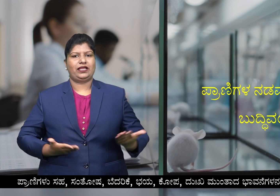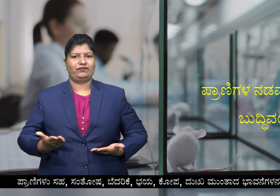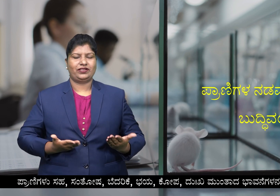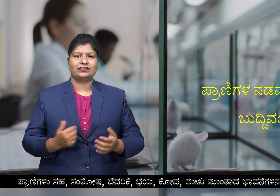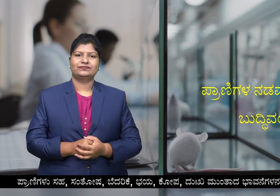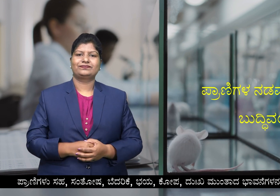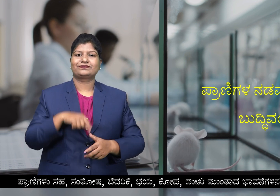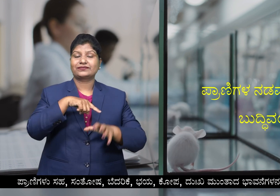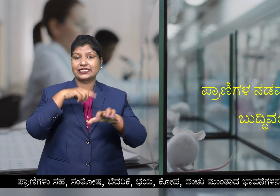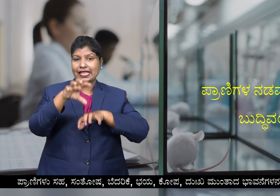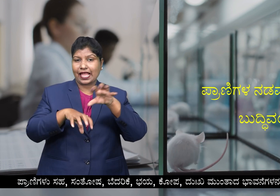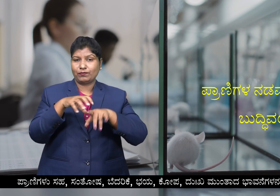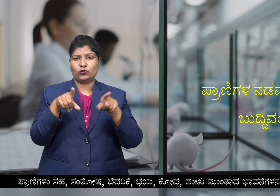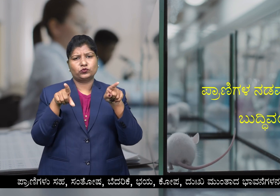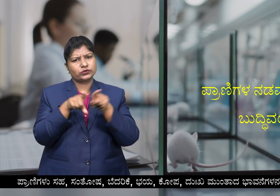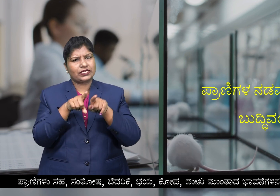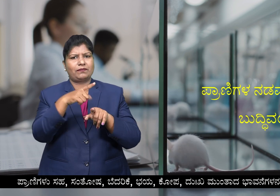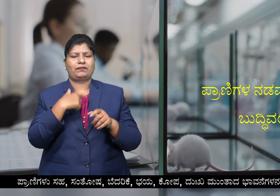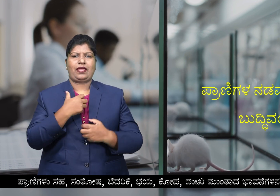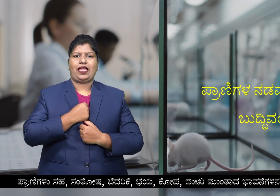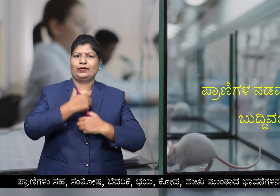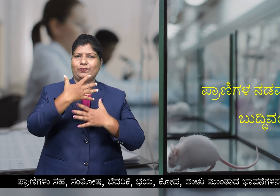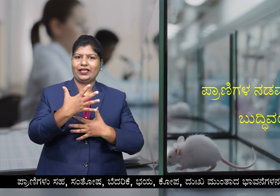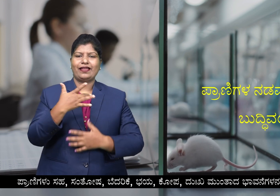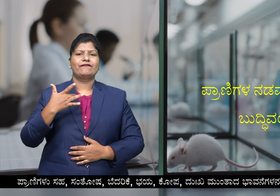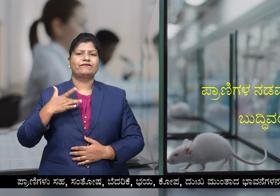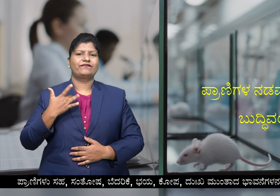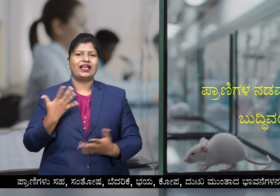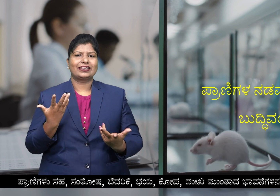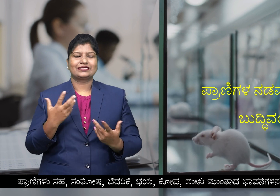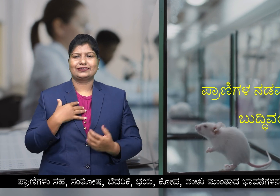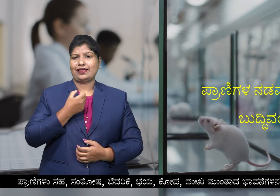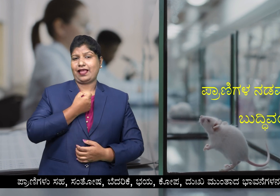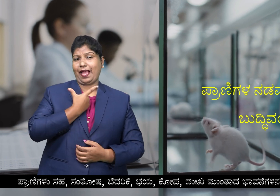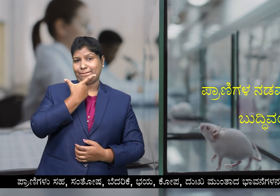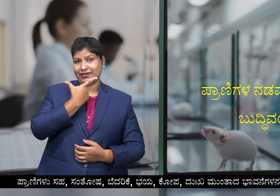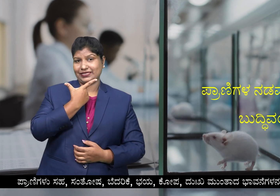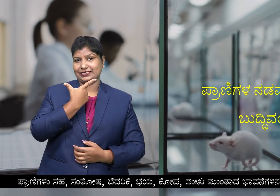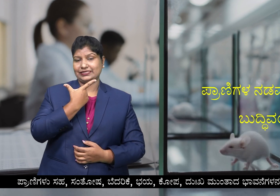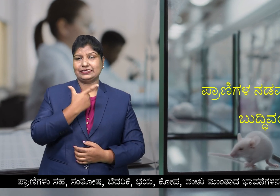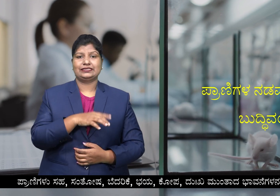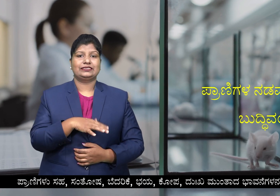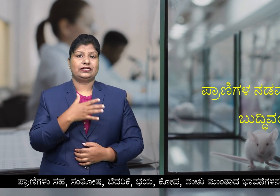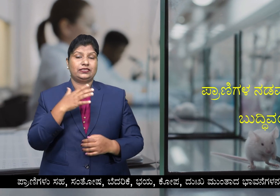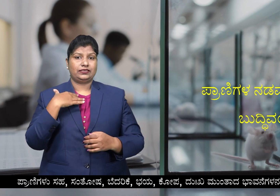ಪ್ರಾಣಿಗಳು ಸಹ ಸಂತೋಷ, ಬೆದರಿಕೆ, ಭಯ, ಕೋಪ, ದುಃಖ ಮುಂತಾದ ಭಾವನೆಗಳನ್ನ ವ್ಯಕ್ತಪಡಿಸುತ್ತವೆ.